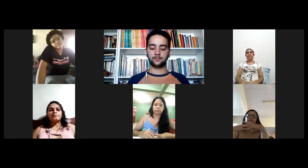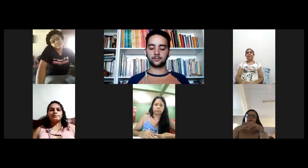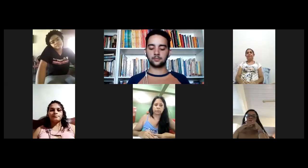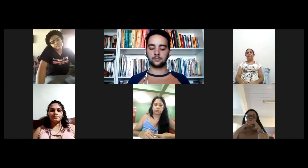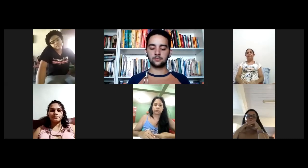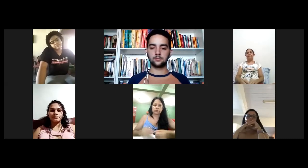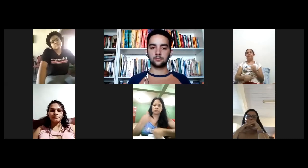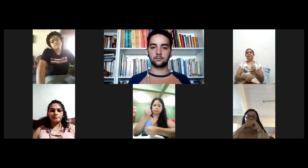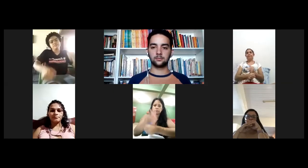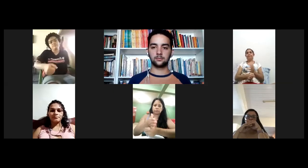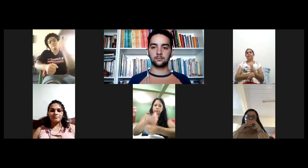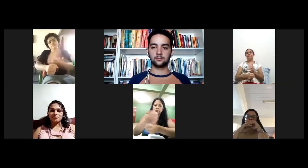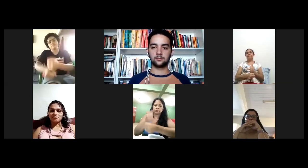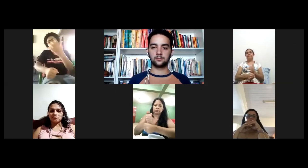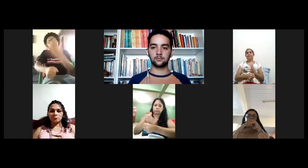batata,